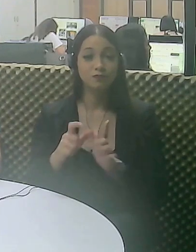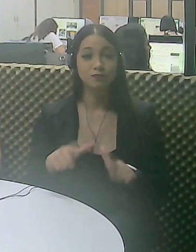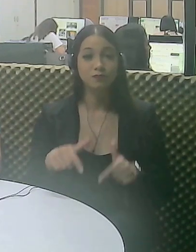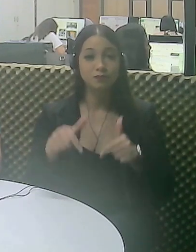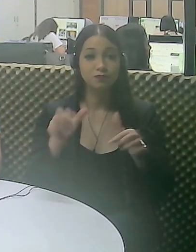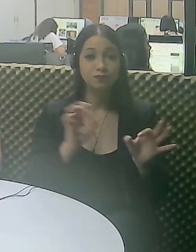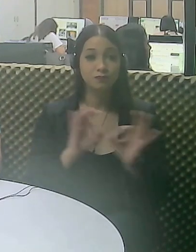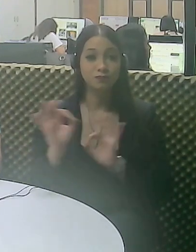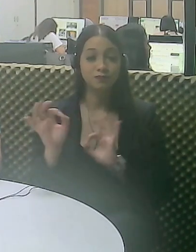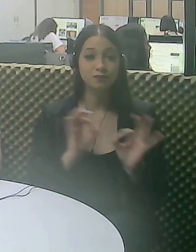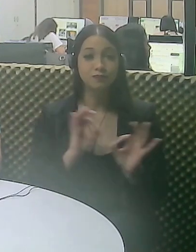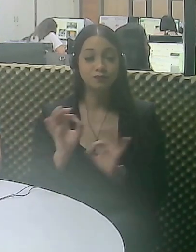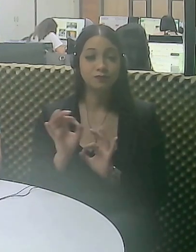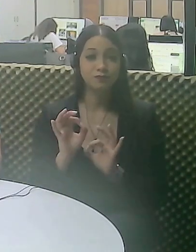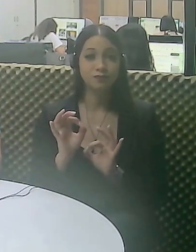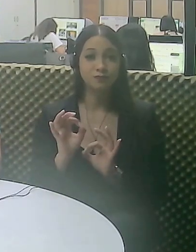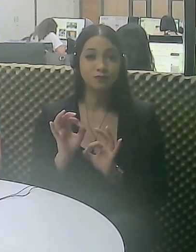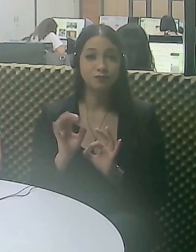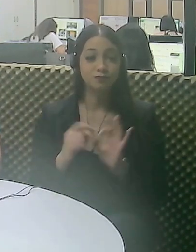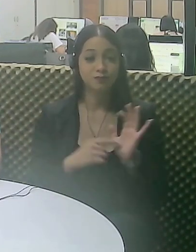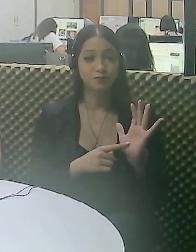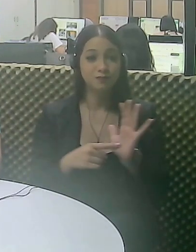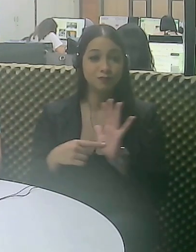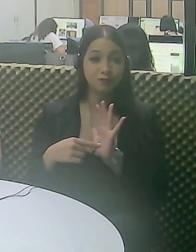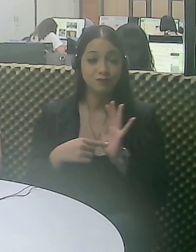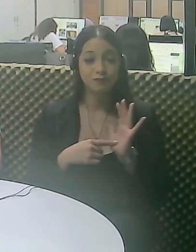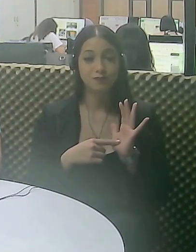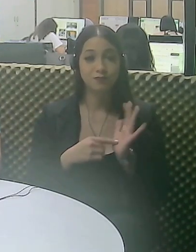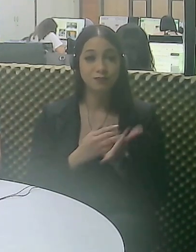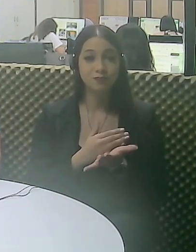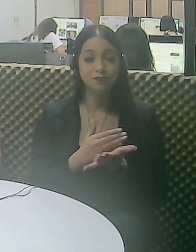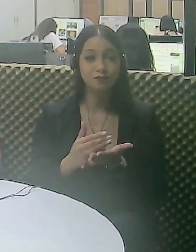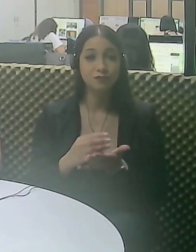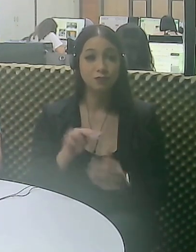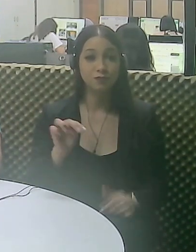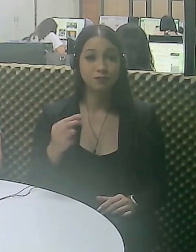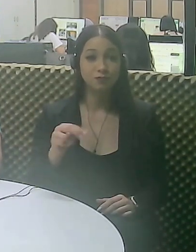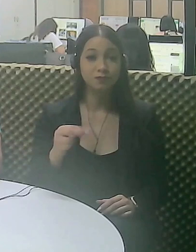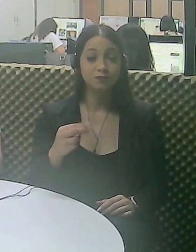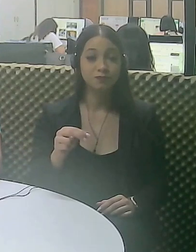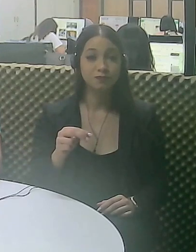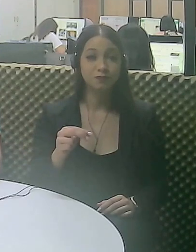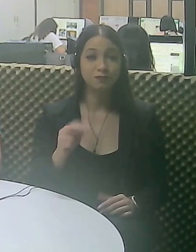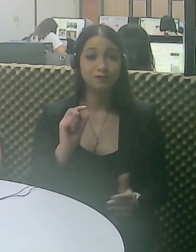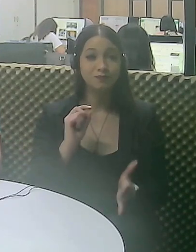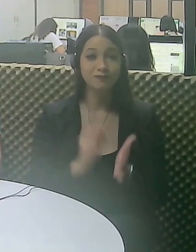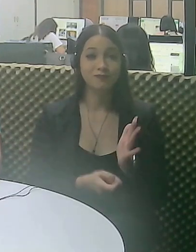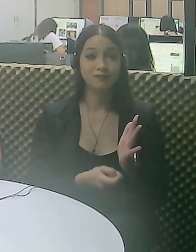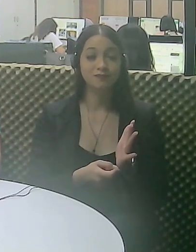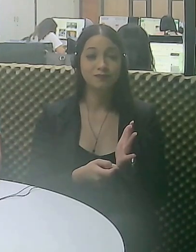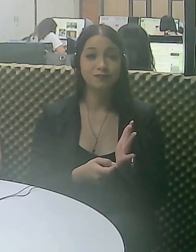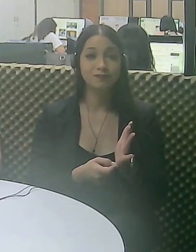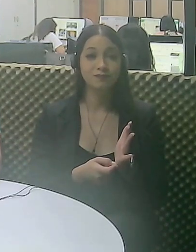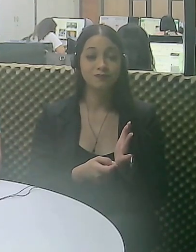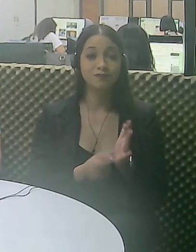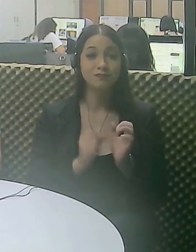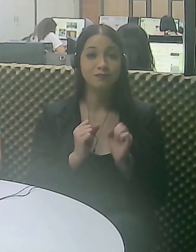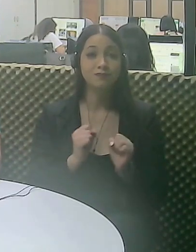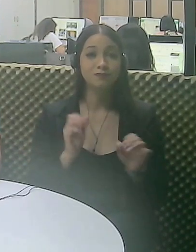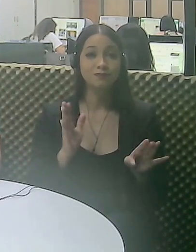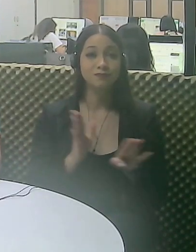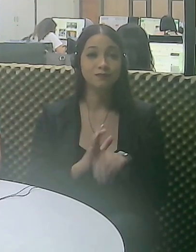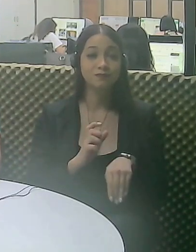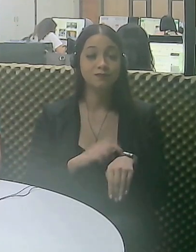dos projetos, que farão parte de uma exposição prevista para começar em novembro. As inscrições podem ser feitas até